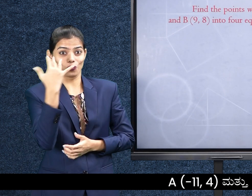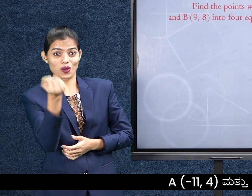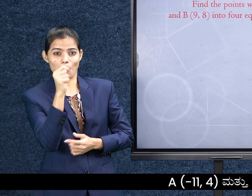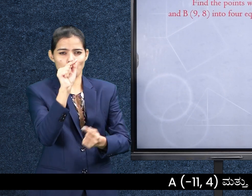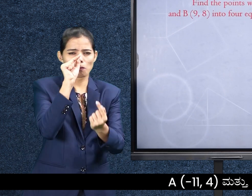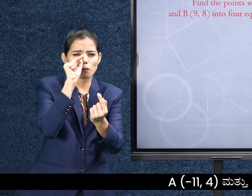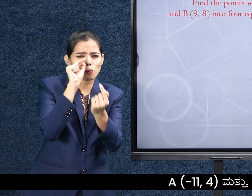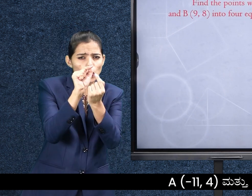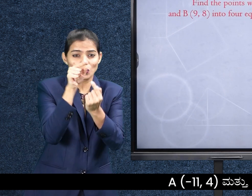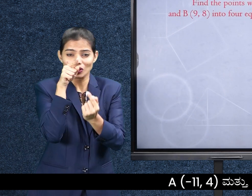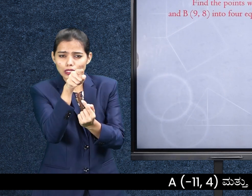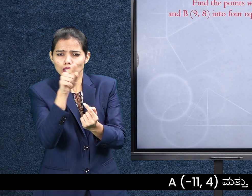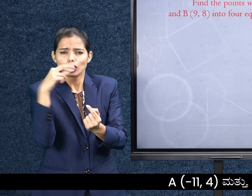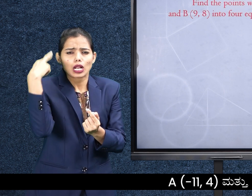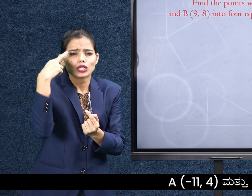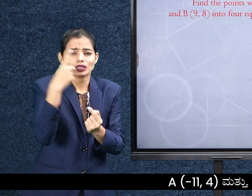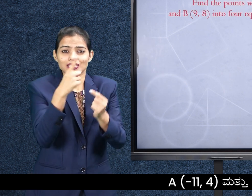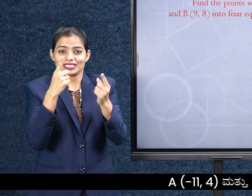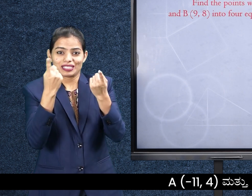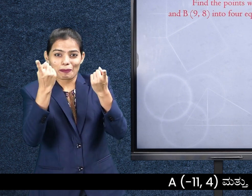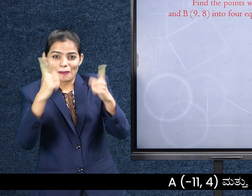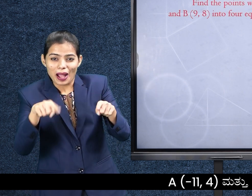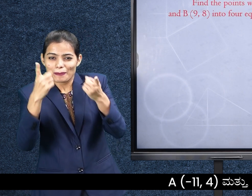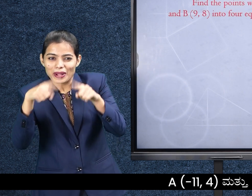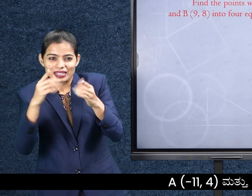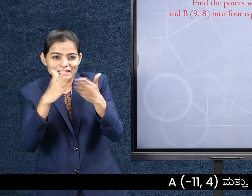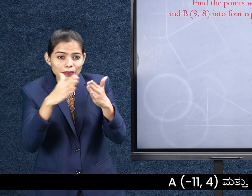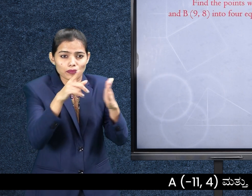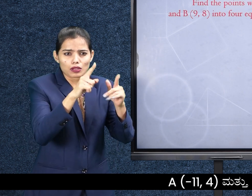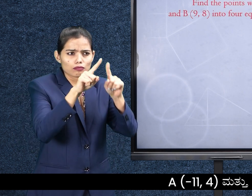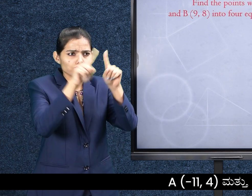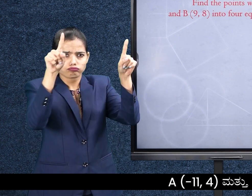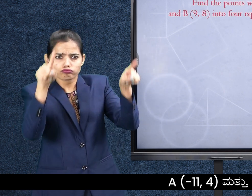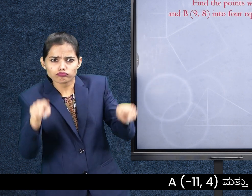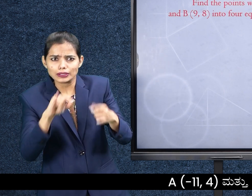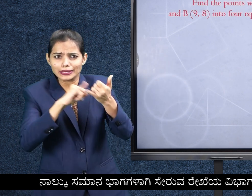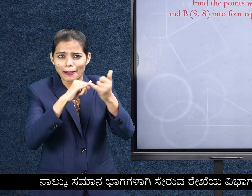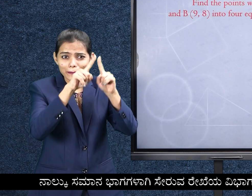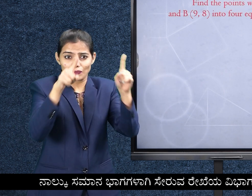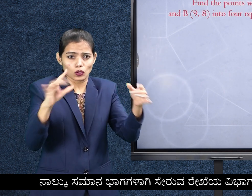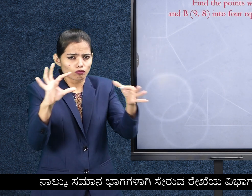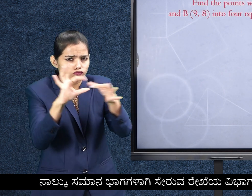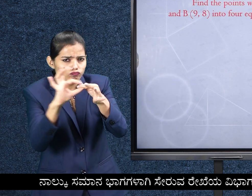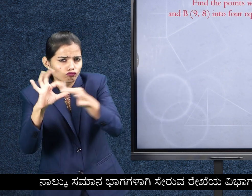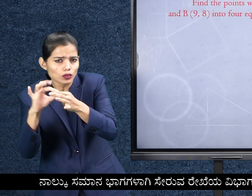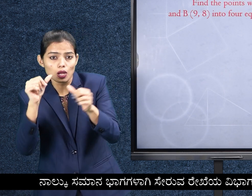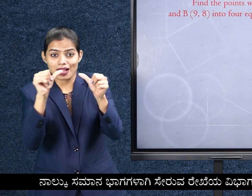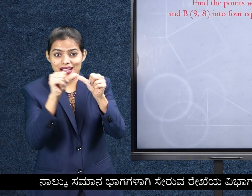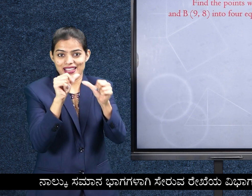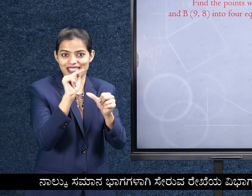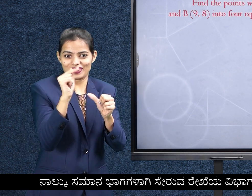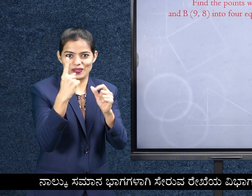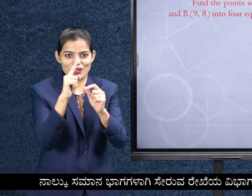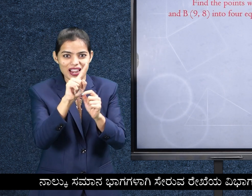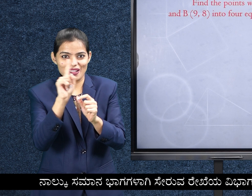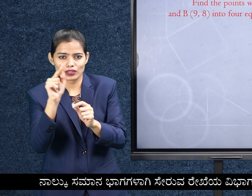a ಆಫ್ -11, 4 ಮತ್ತು b ಆಫ್ 9, 8 ಅನ್ನು 4 ಸಮಾನ ಭಾಗಗಳಾಗಿ ಸೇರುವ ರೇಖೆಯ